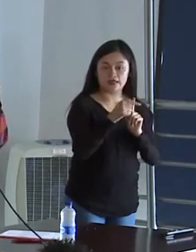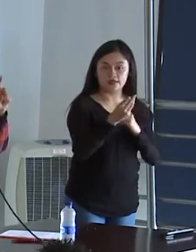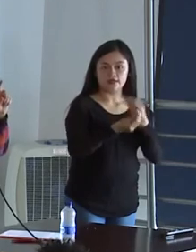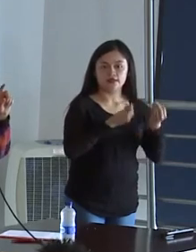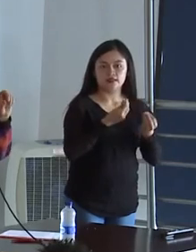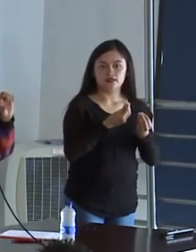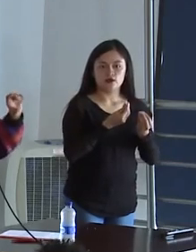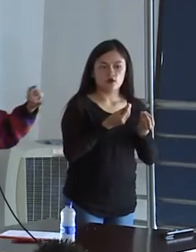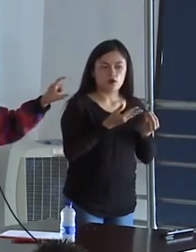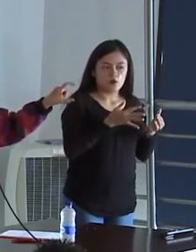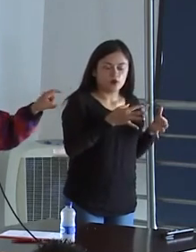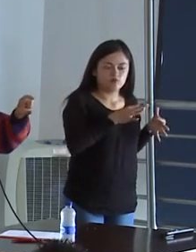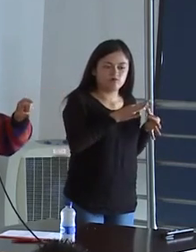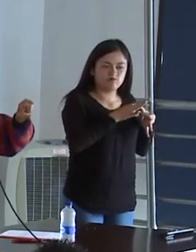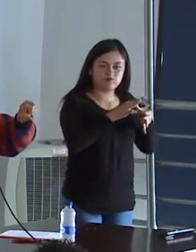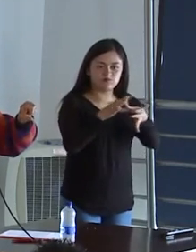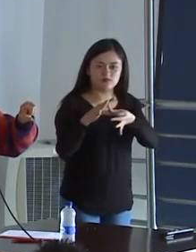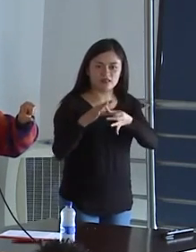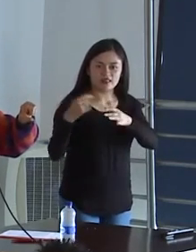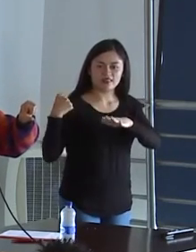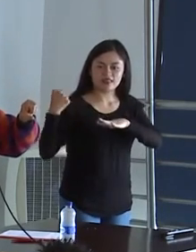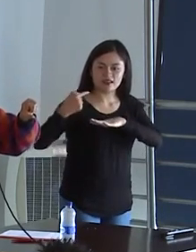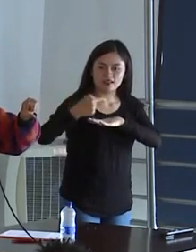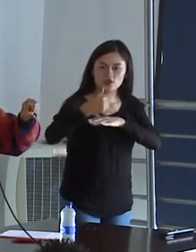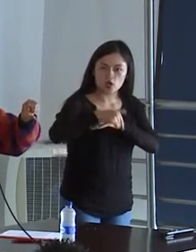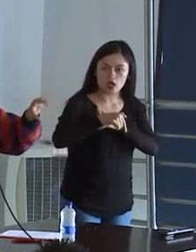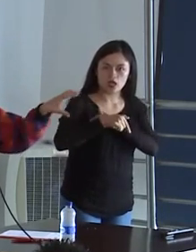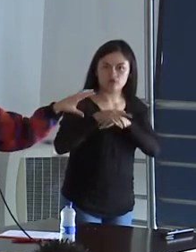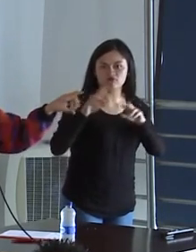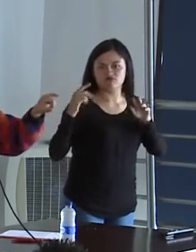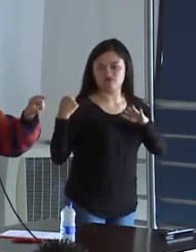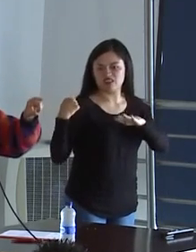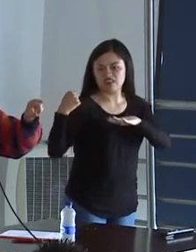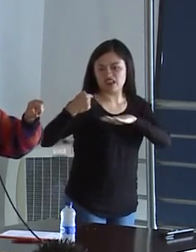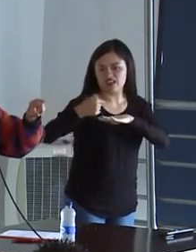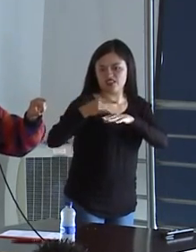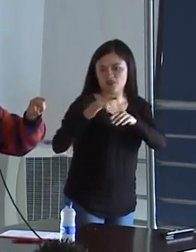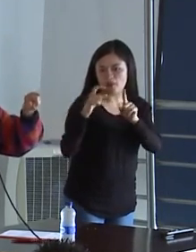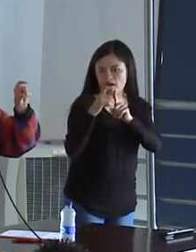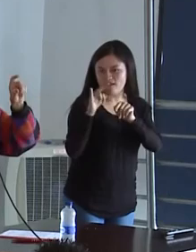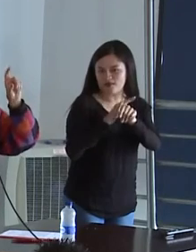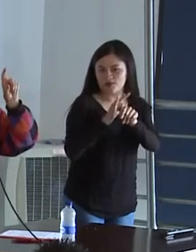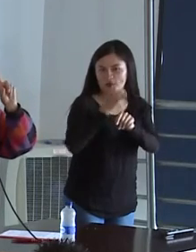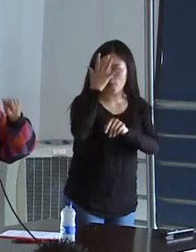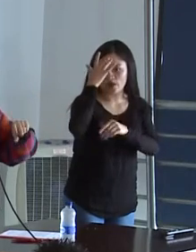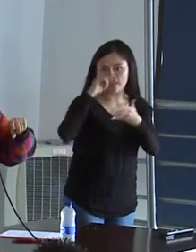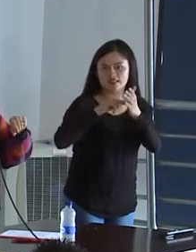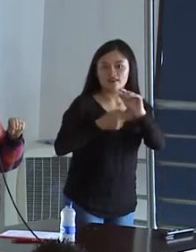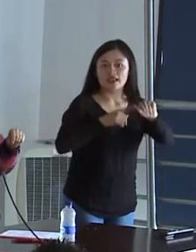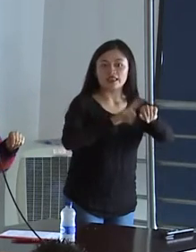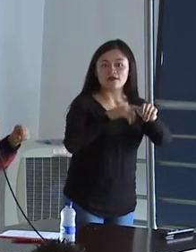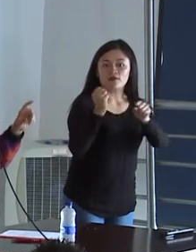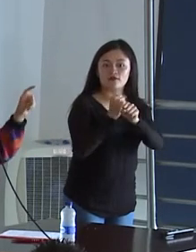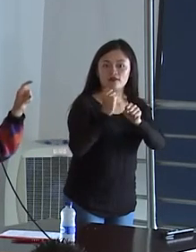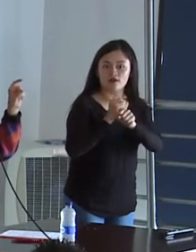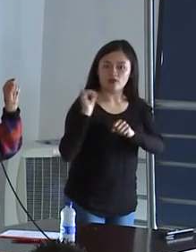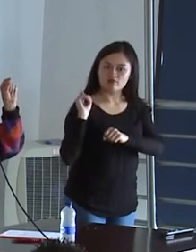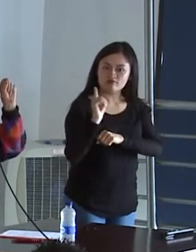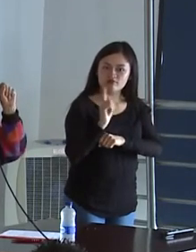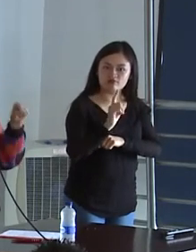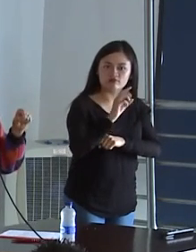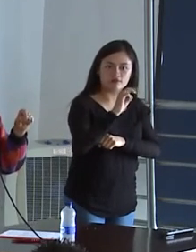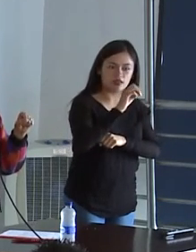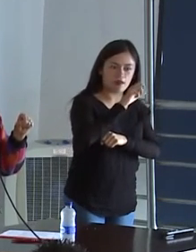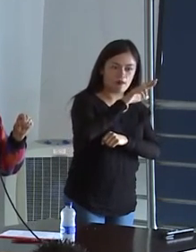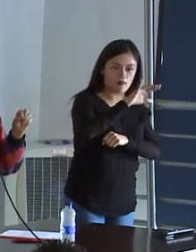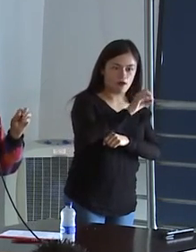se aunara una tradición que venía aquí en la tradición, digo, porque eran algunos años de trabajo de Mario desde la educación